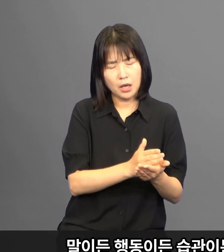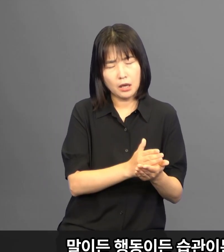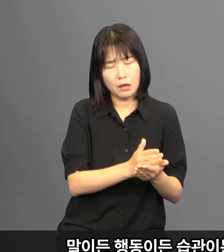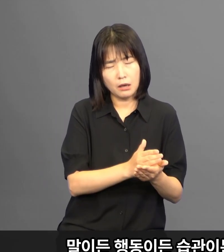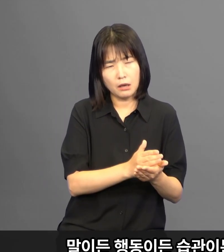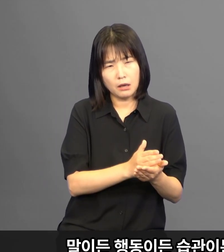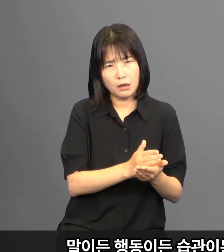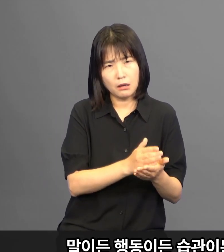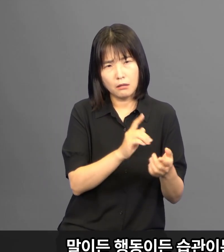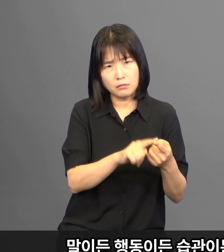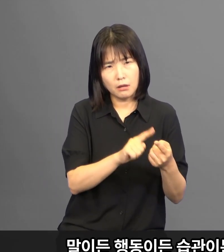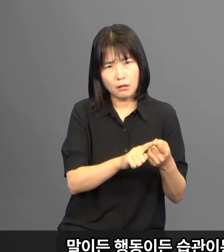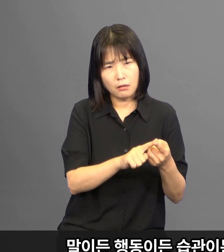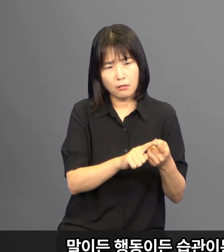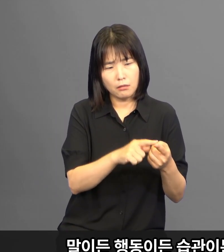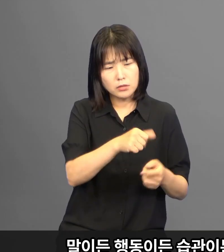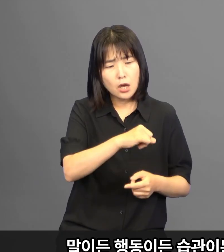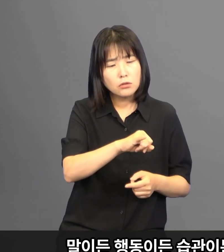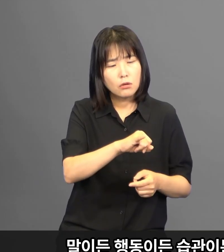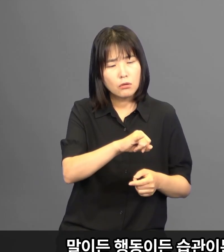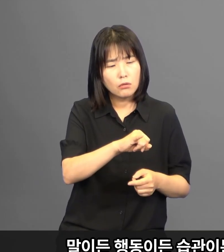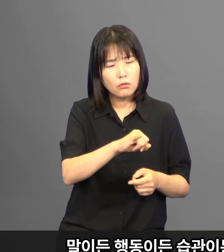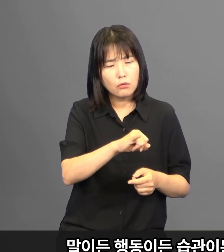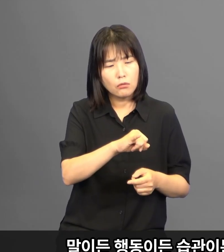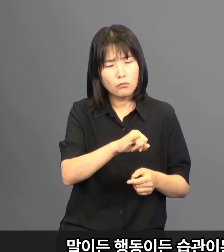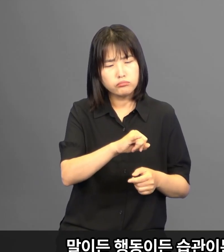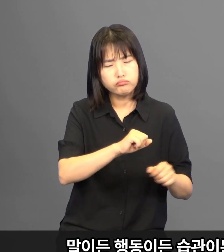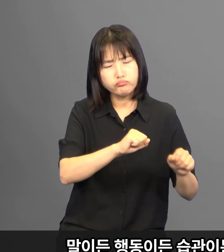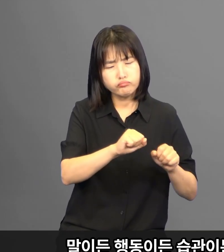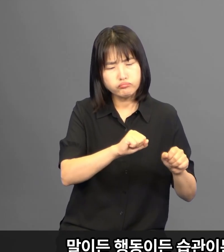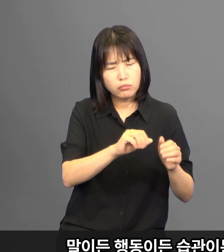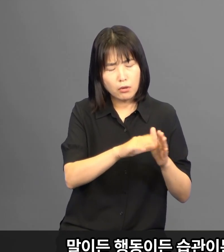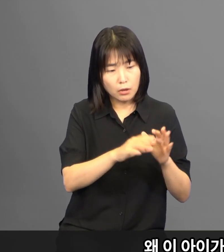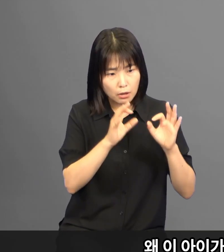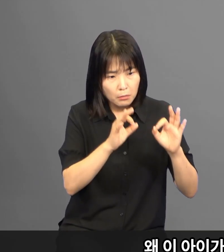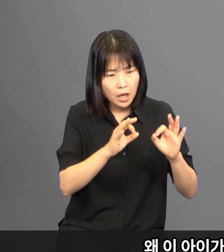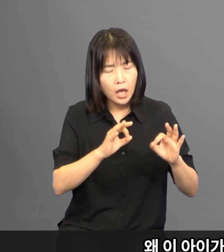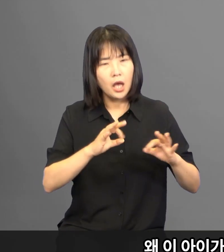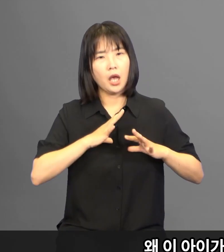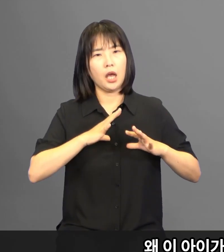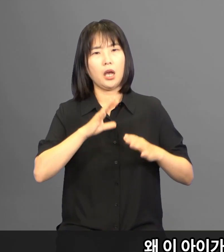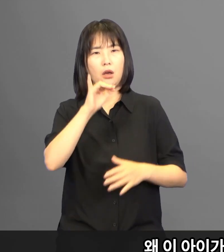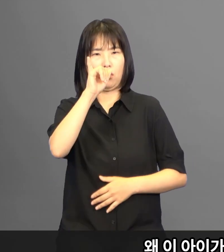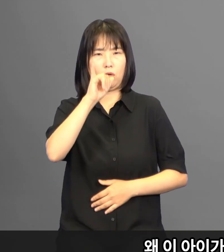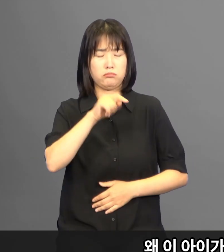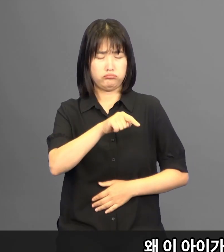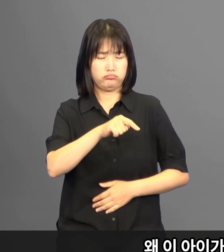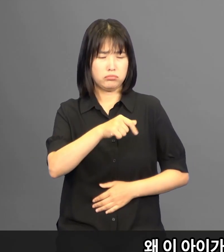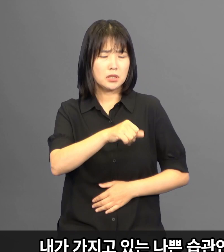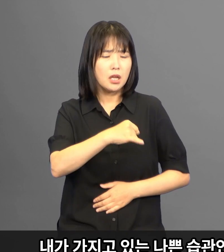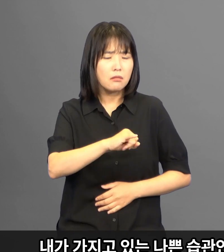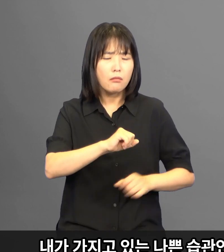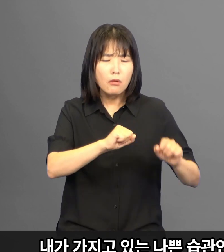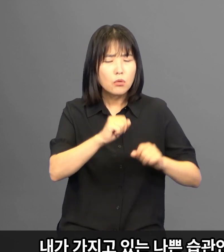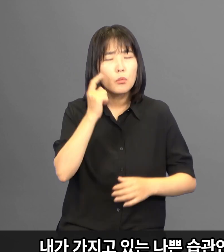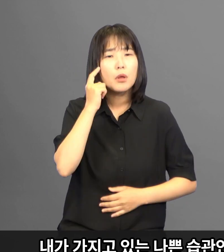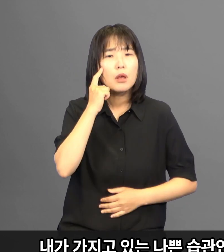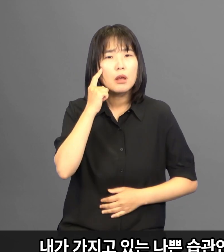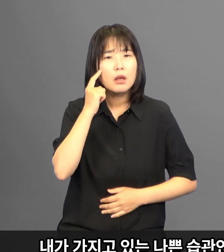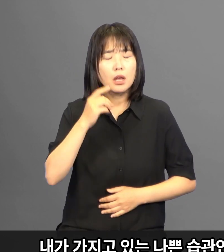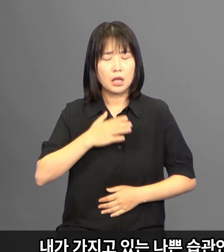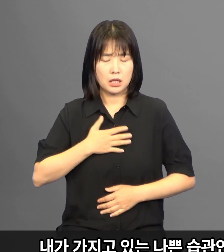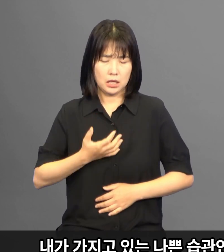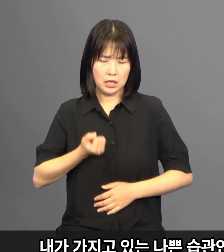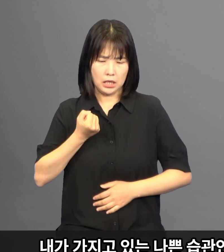말이든 행동이든 습관이든 깜짝깜짝 놀랄 때가 있습니다. 왜 이 아이가 이런 행동을 하지? 내가 가지고 있는